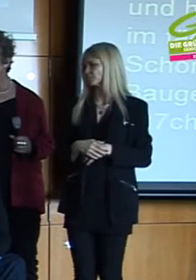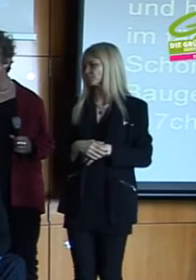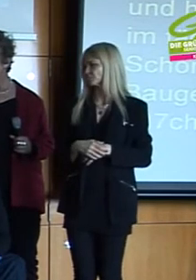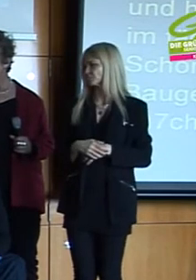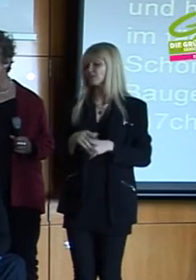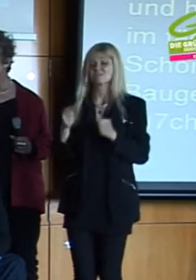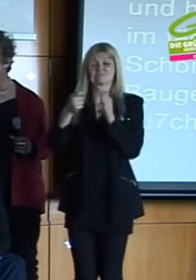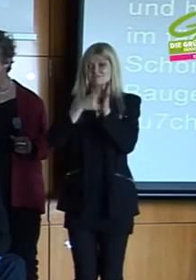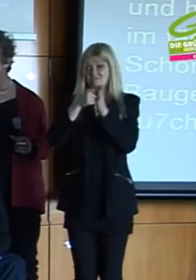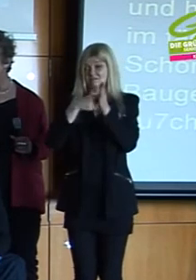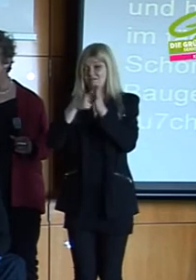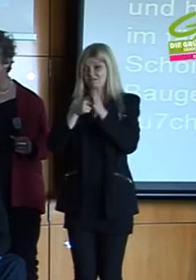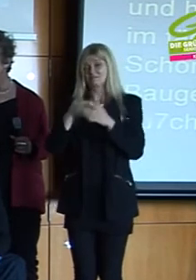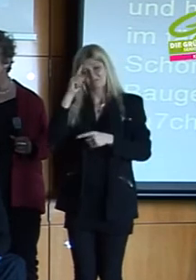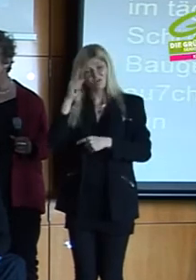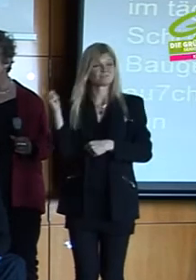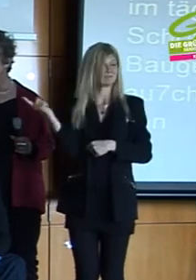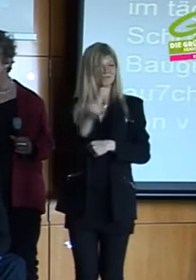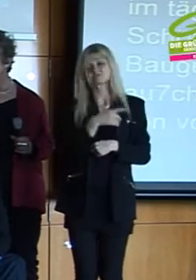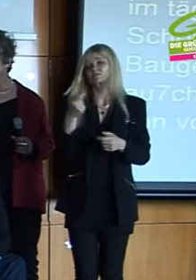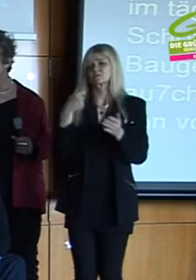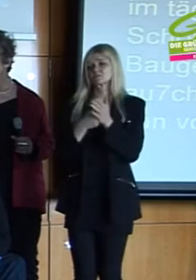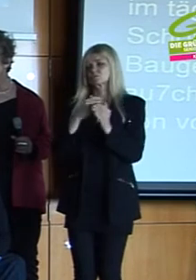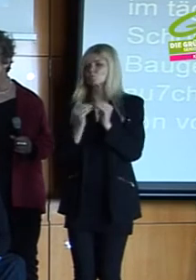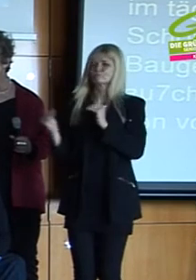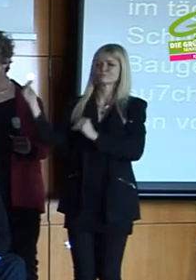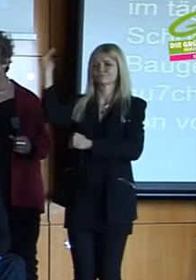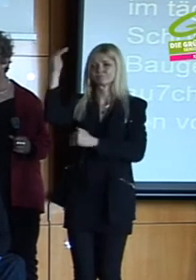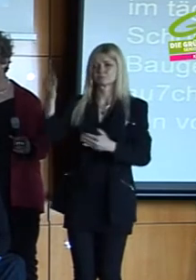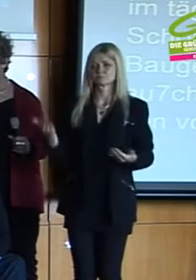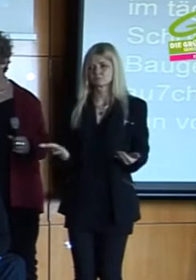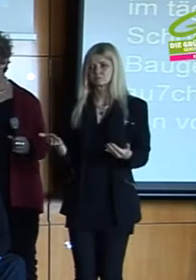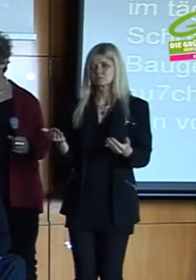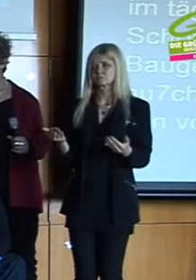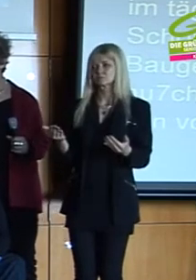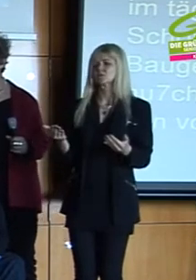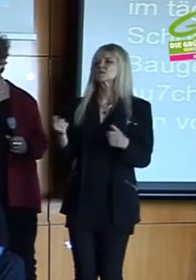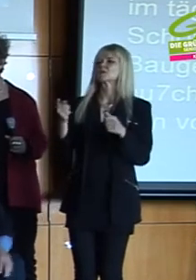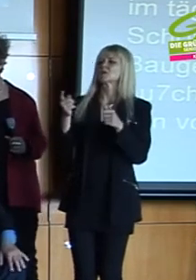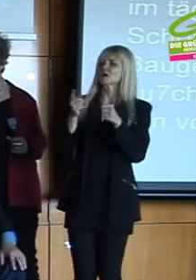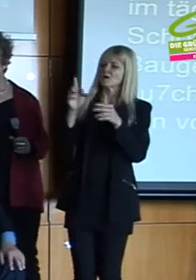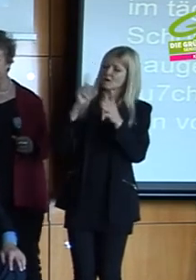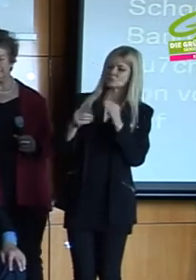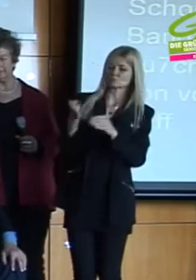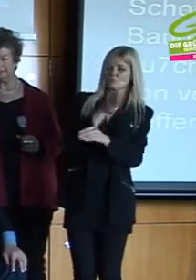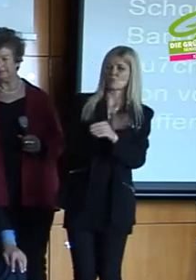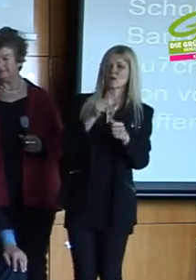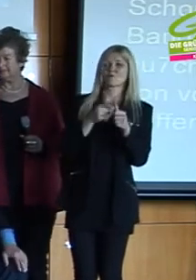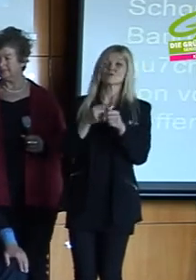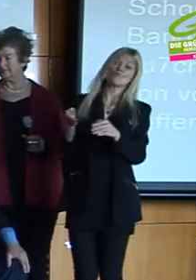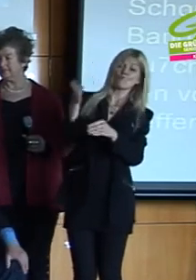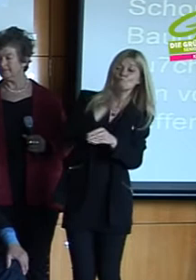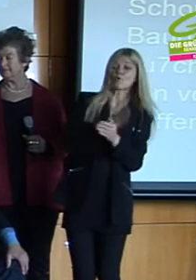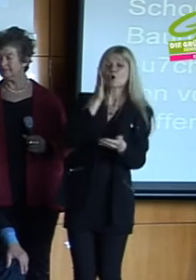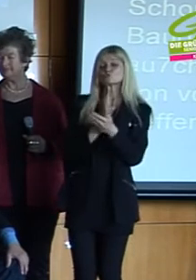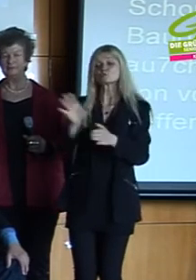Nachrüstungen, wissen wir alle, kosten ein Vielfaches der ursprünglichen Kosten, wenn man von vornherein